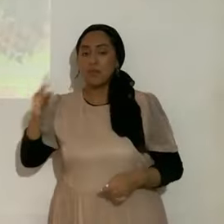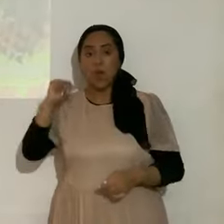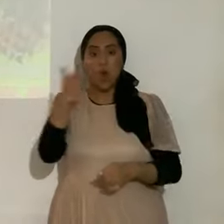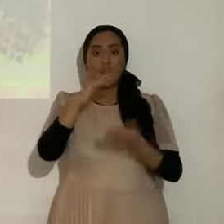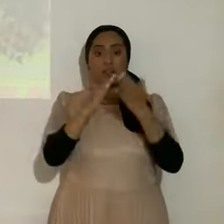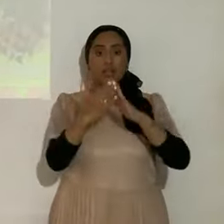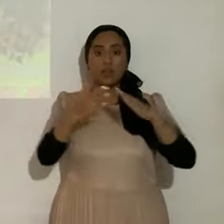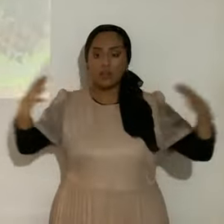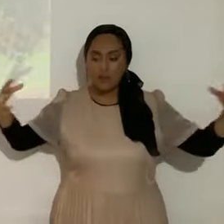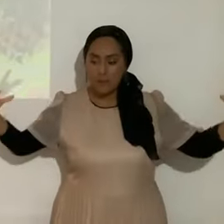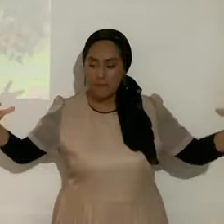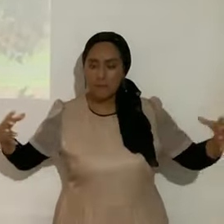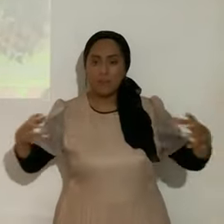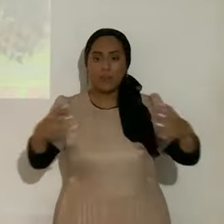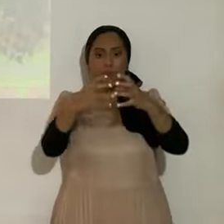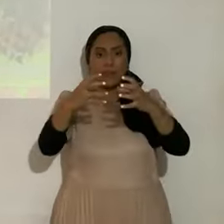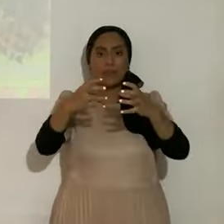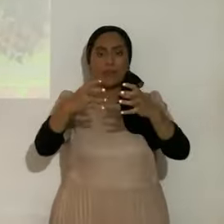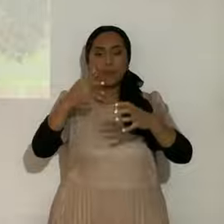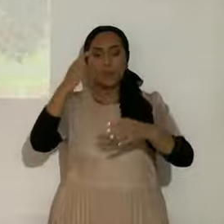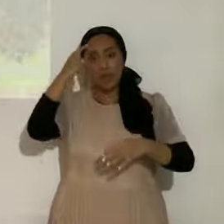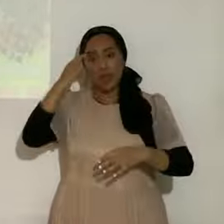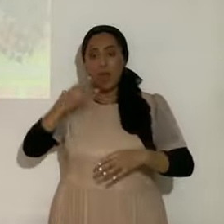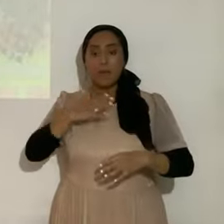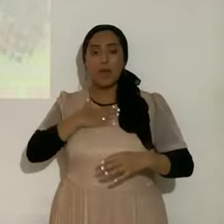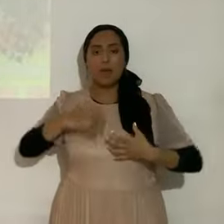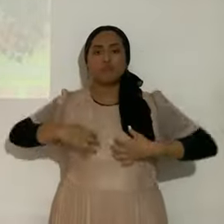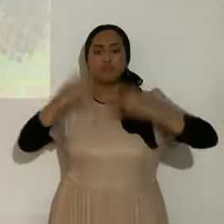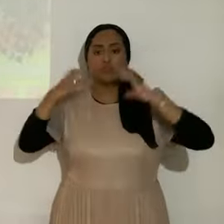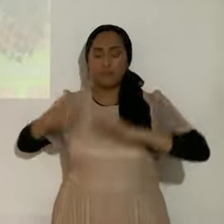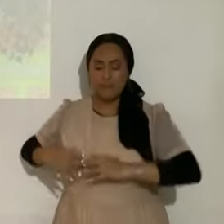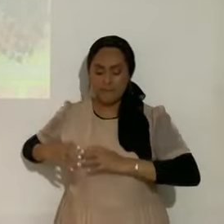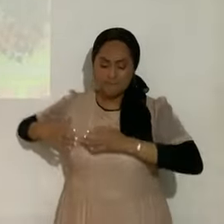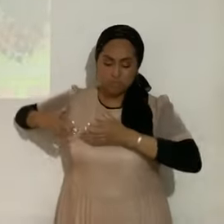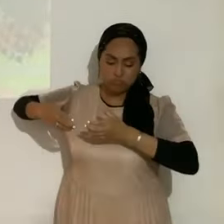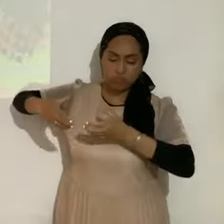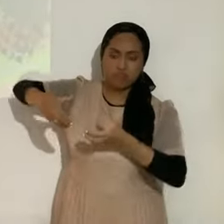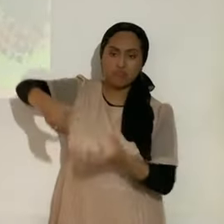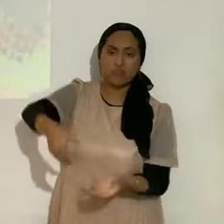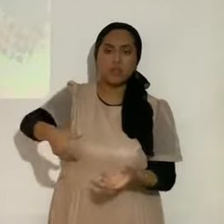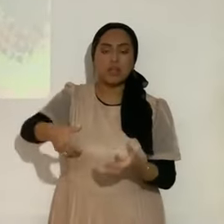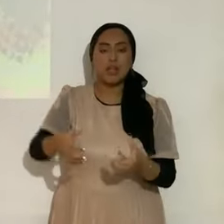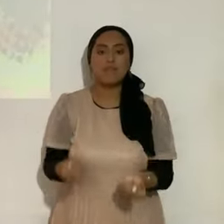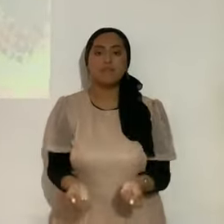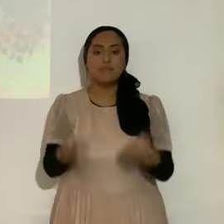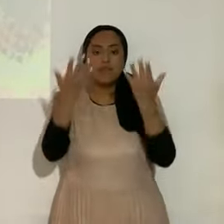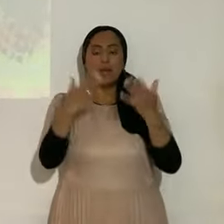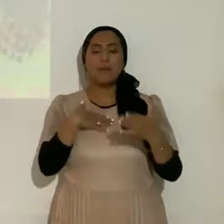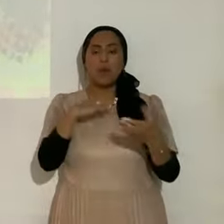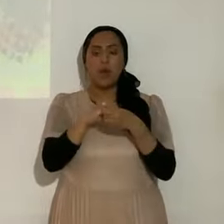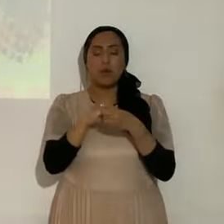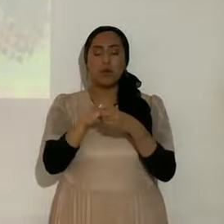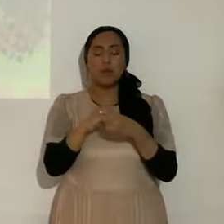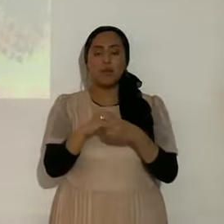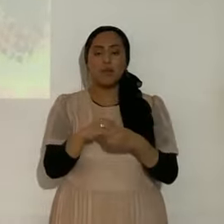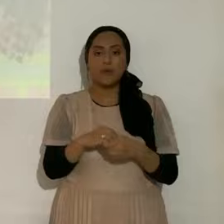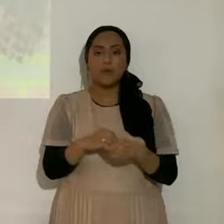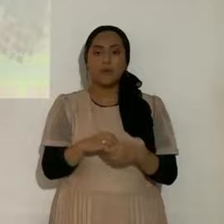naciones, juntar los reinos, para derramar sobre ellos mi enojo, todo el ardor de mi ira, por el fuego de mi celo será